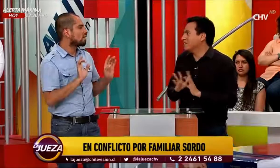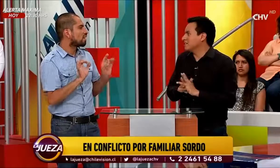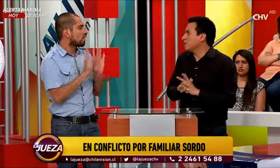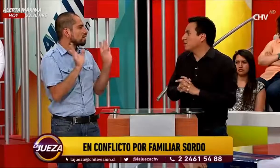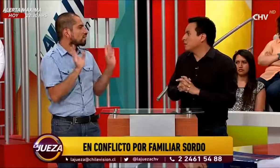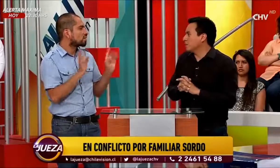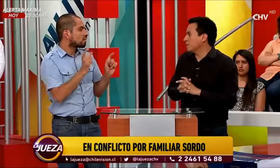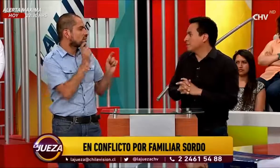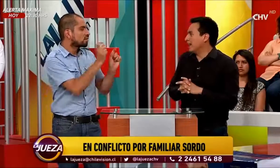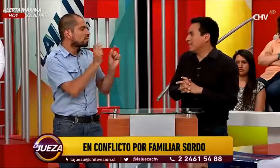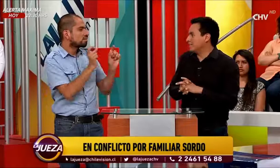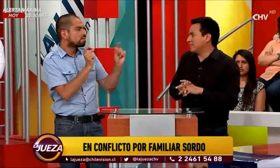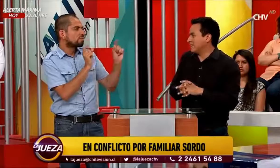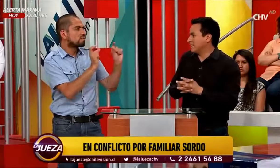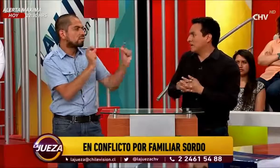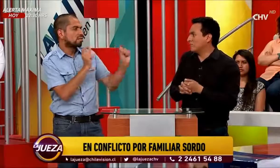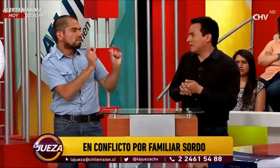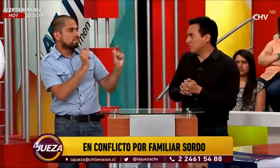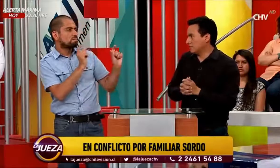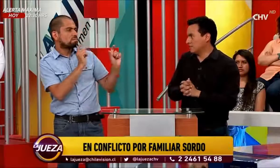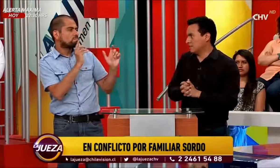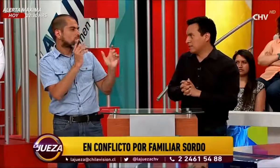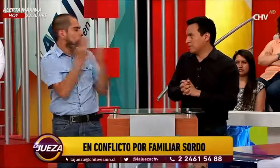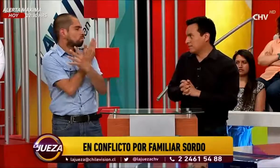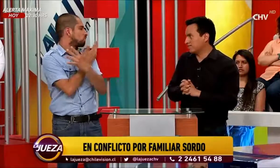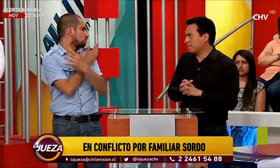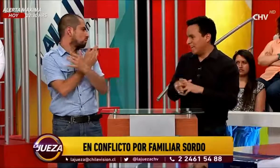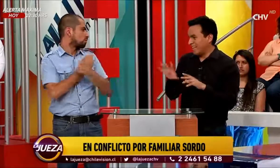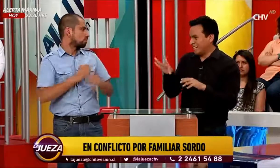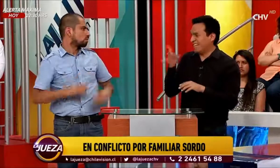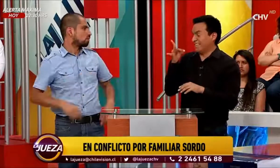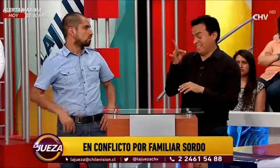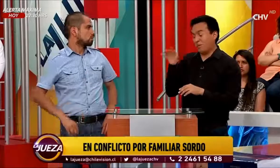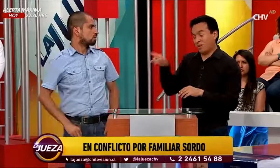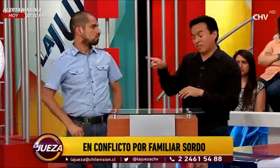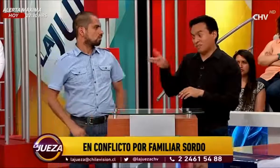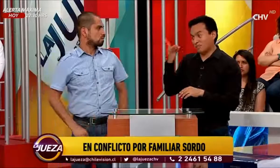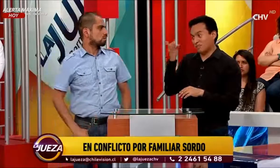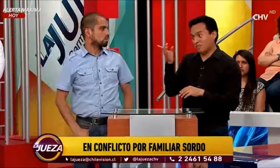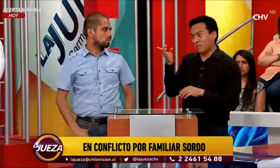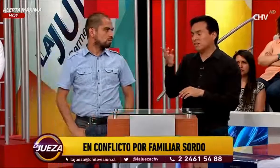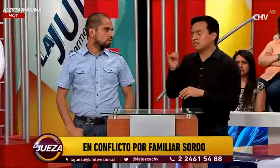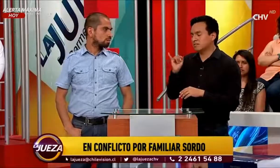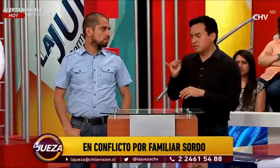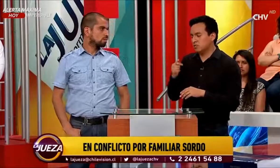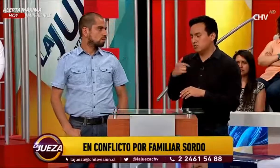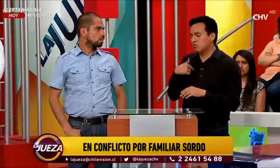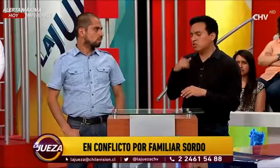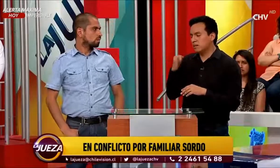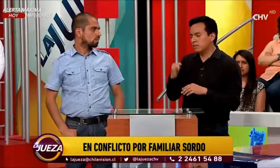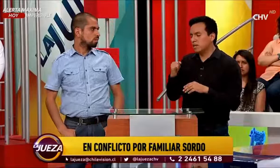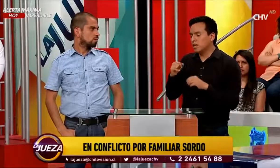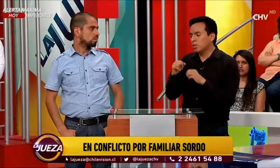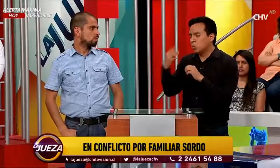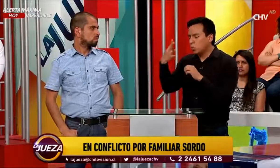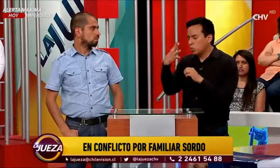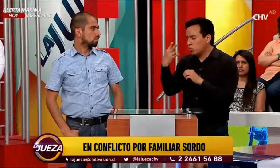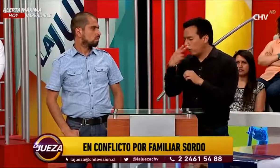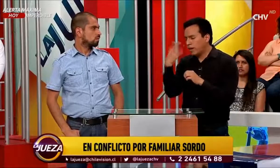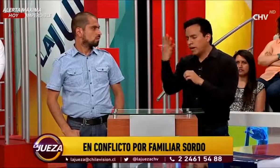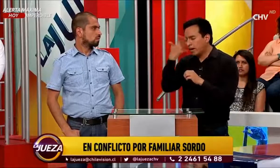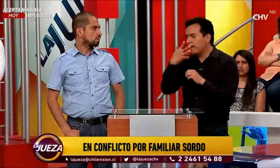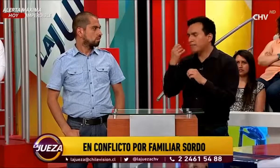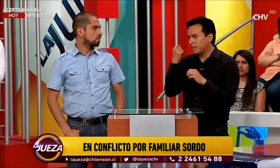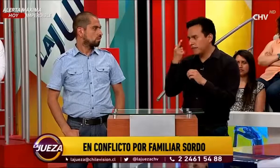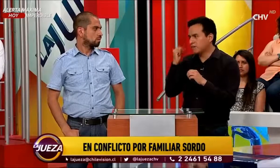puede ser al azar que entiende algunas cosas. ¿Se da cuenta, señora Roxana? Sí, ¿no? Yo siempre estoy en la luz, yo sé que no me ve, yo